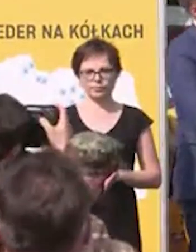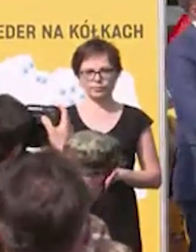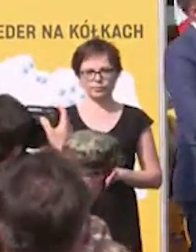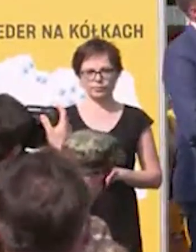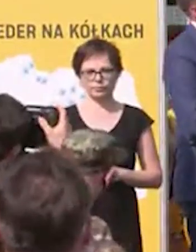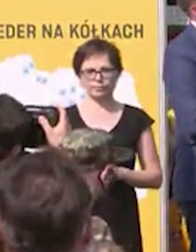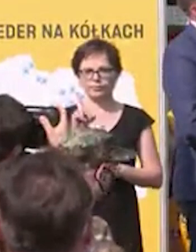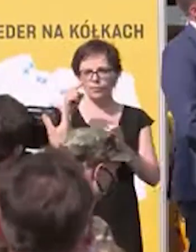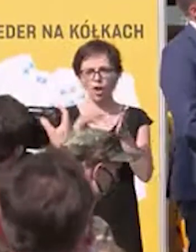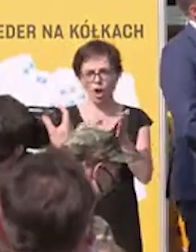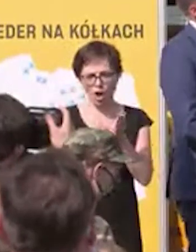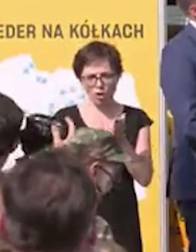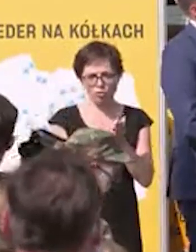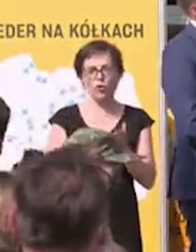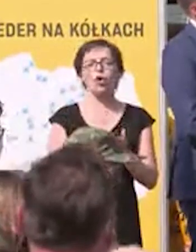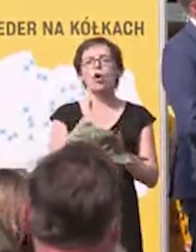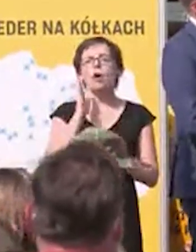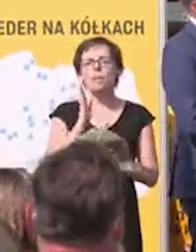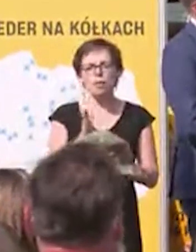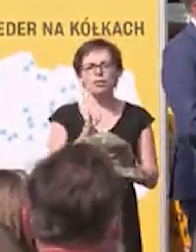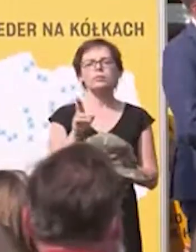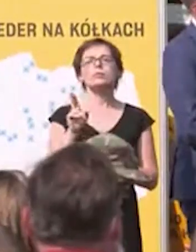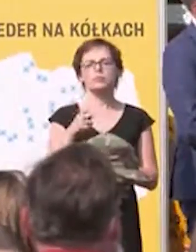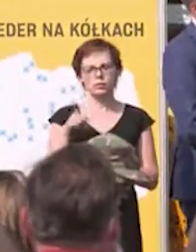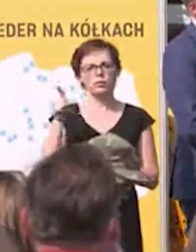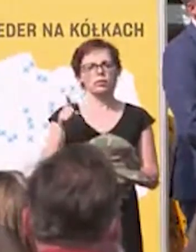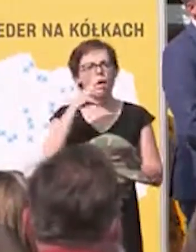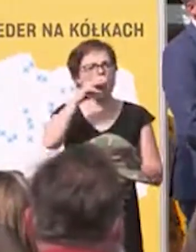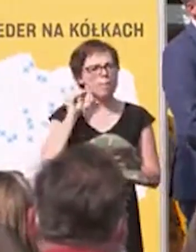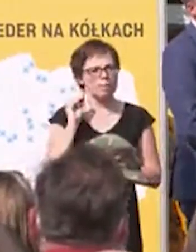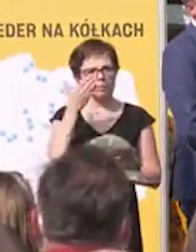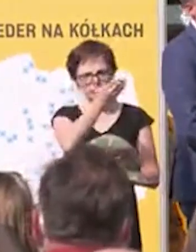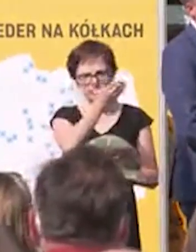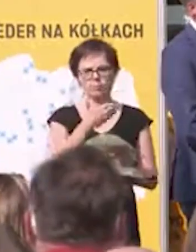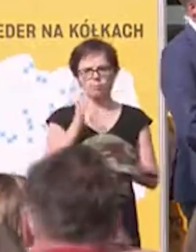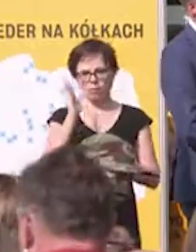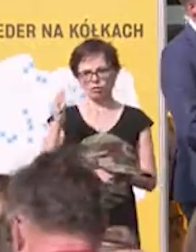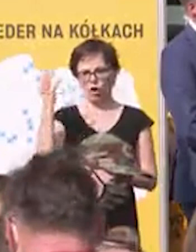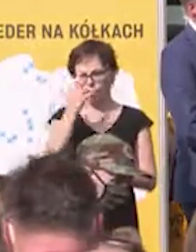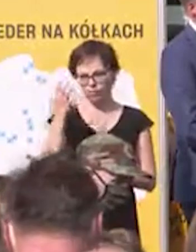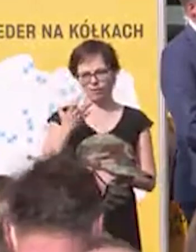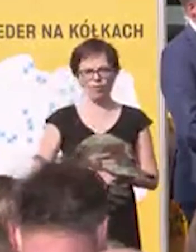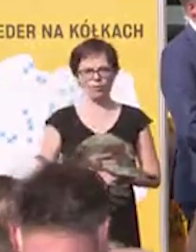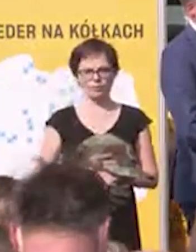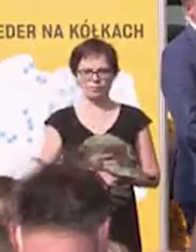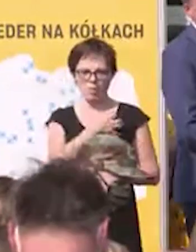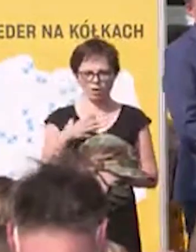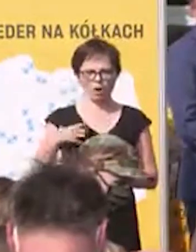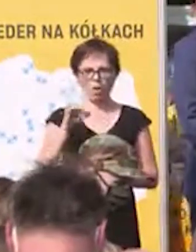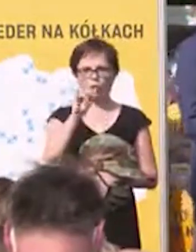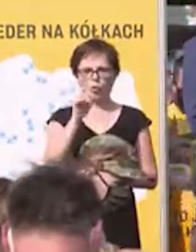A wszystko to stanie się pod czujnym okiem marszałka Józefa Piłsudskiego. Patrzy na nas historia.